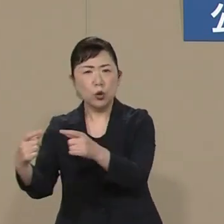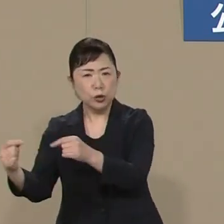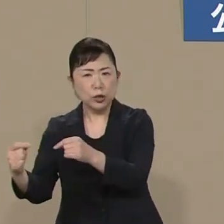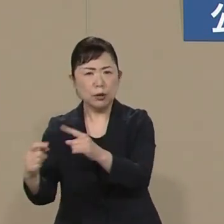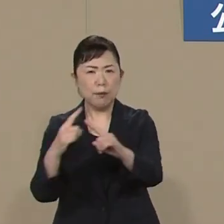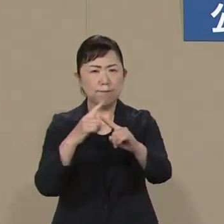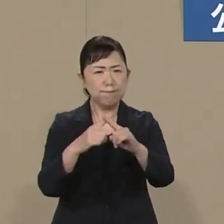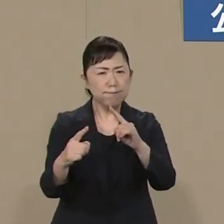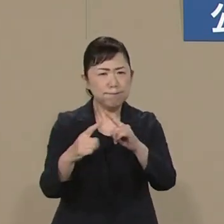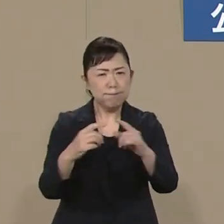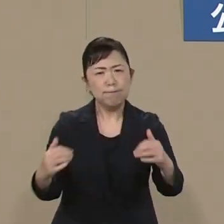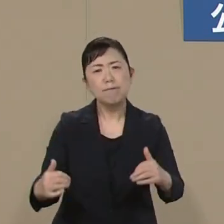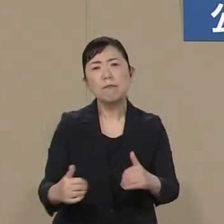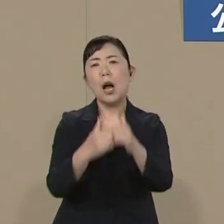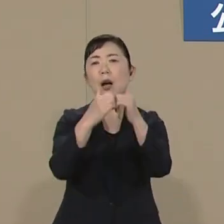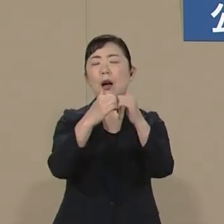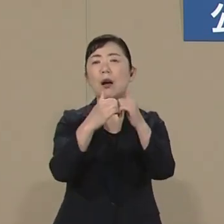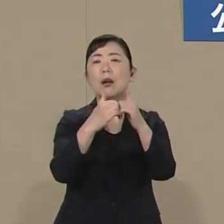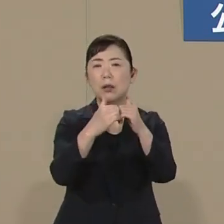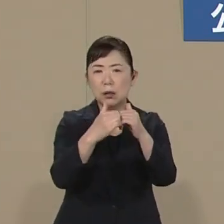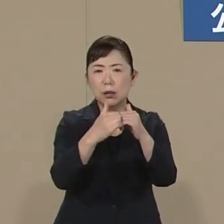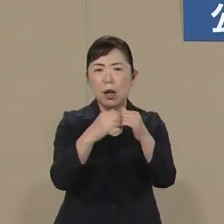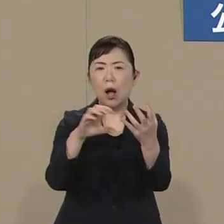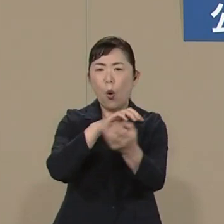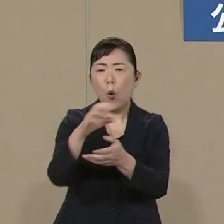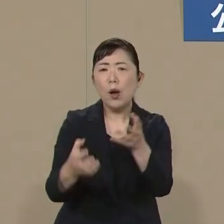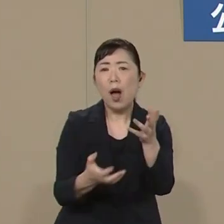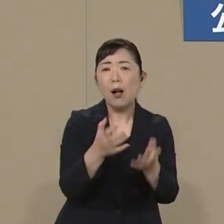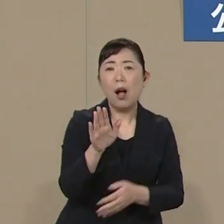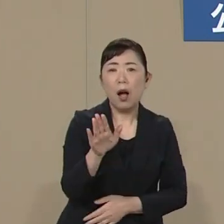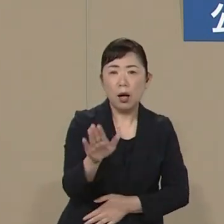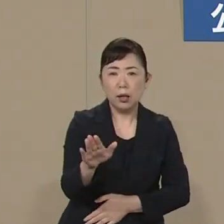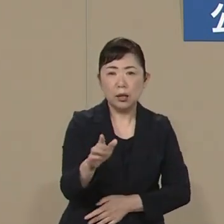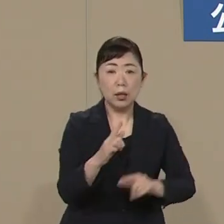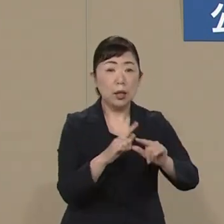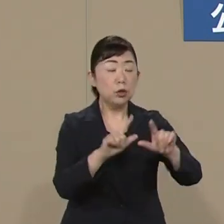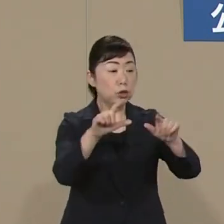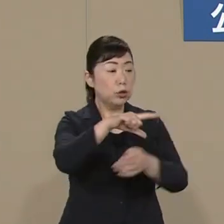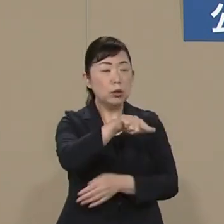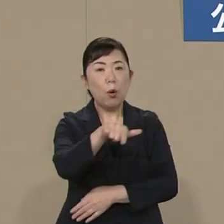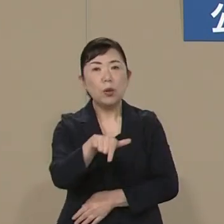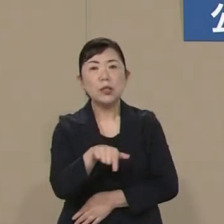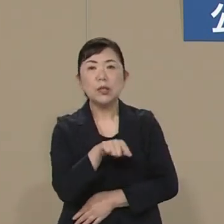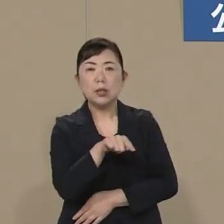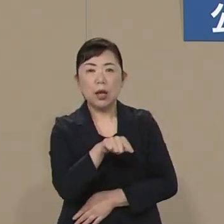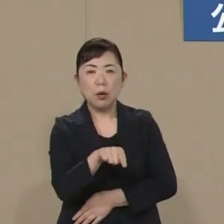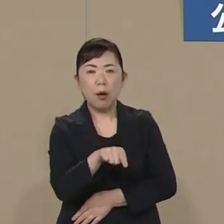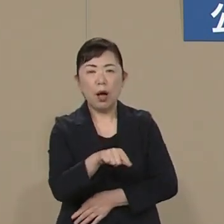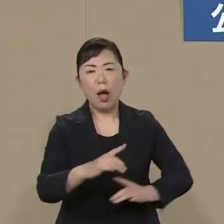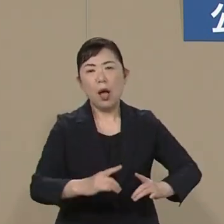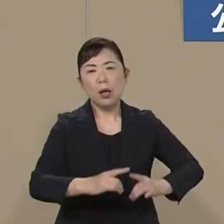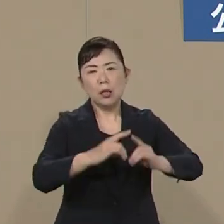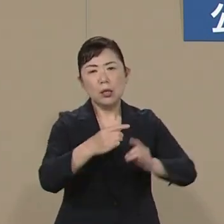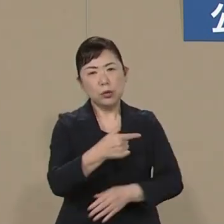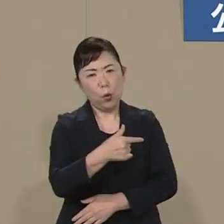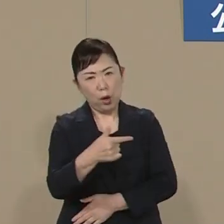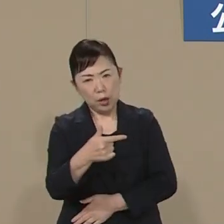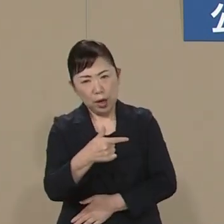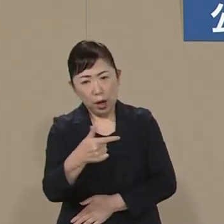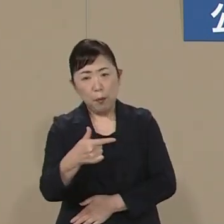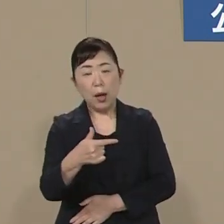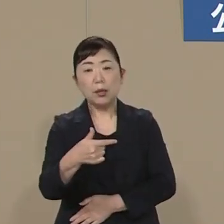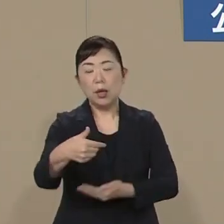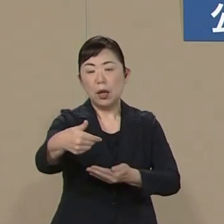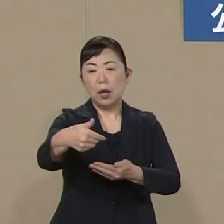国々は対立と分断による混乱を抱え中東地域では緊張が高まり